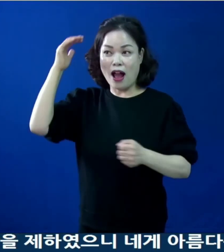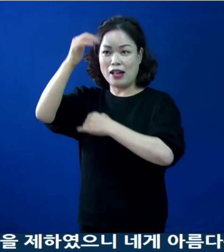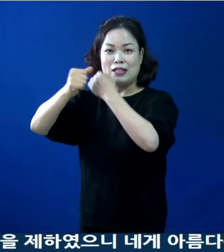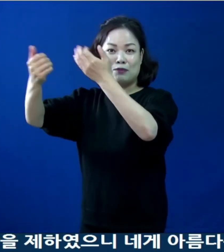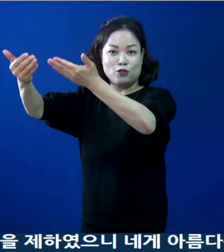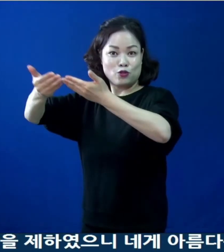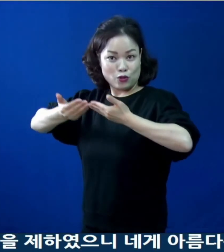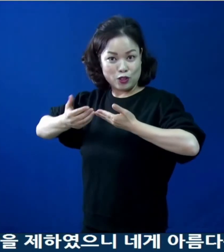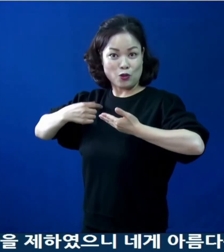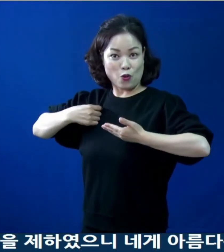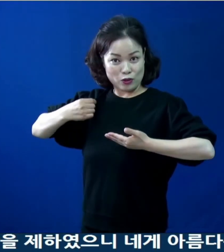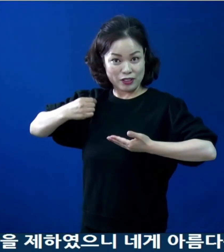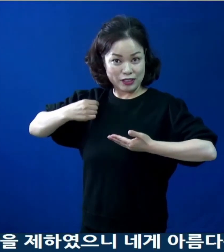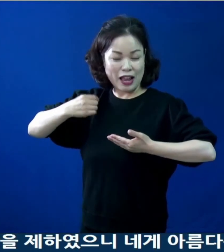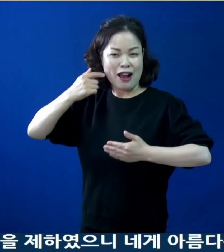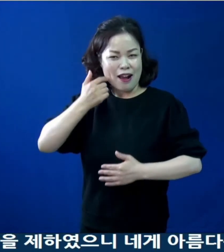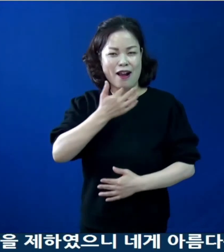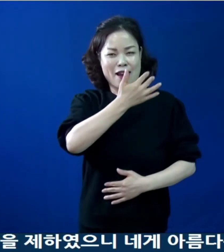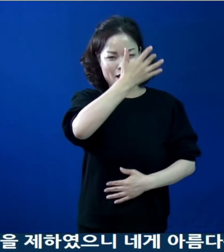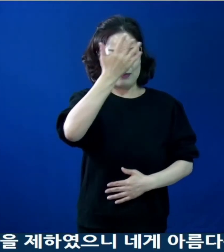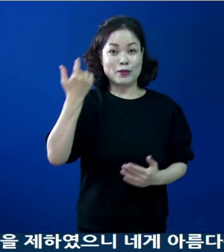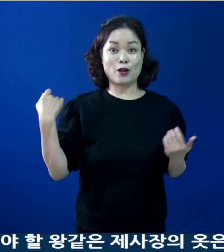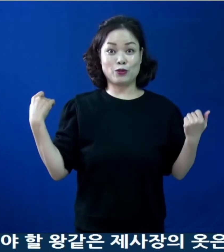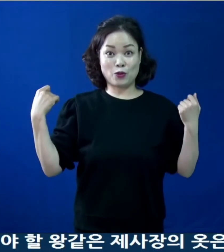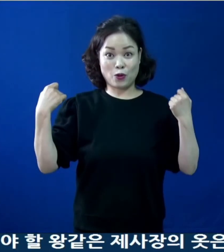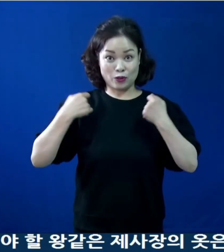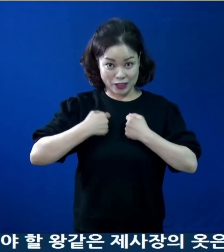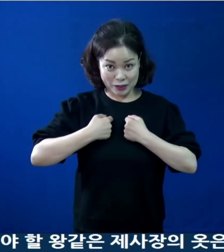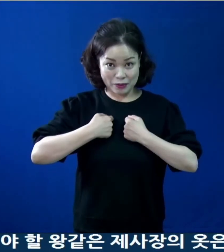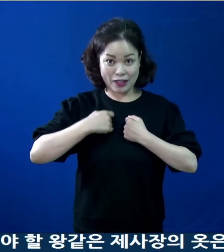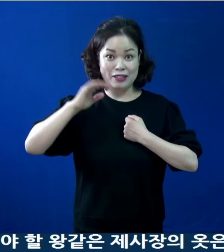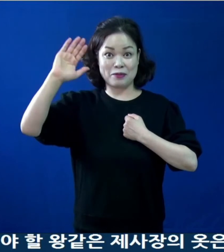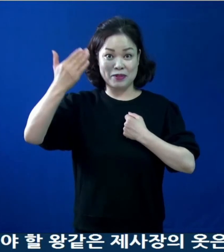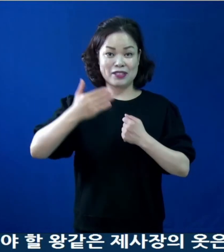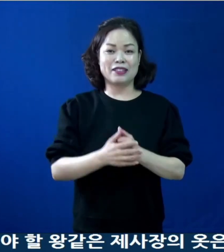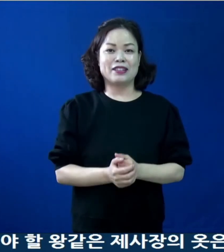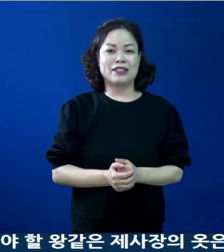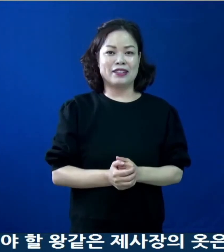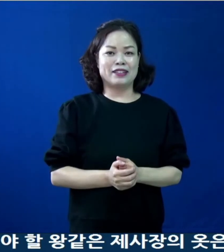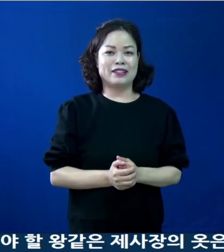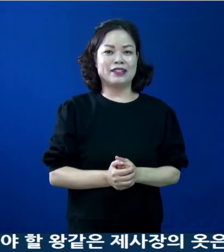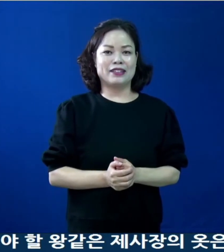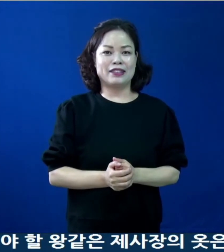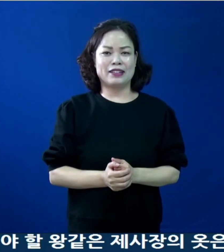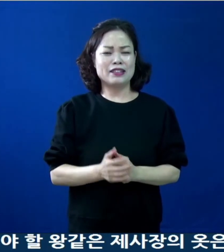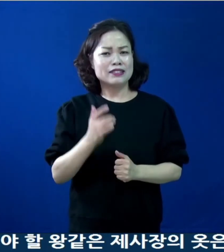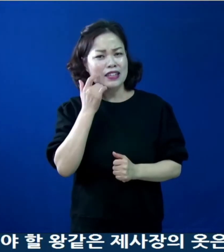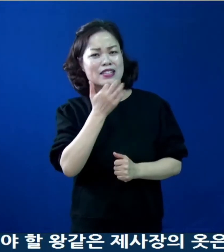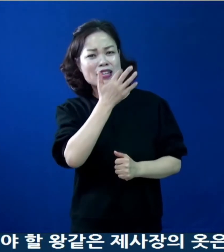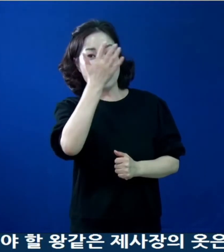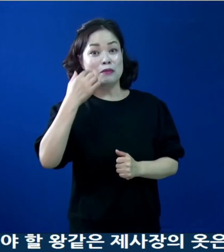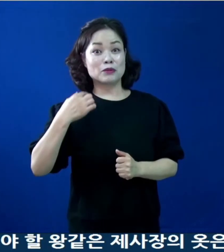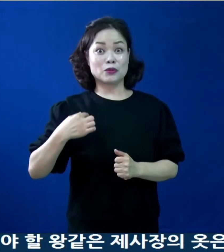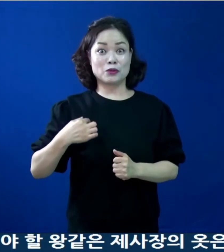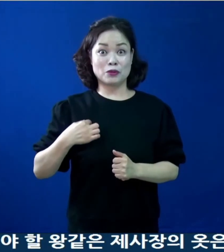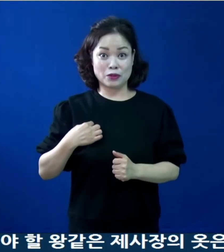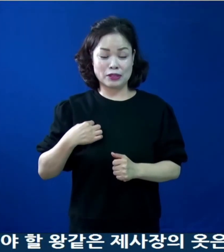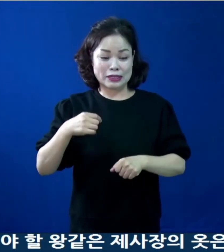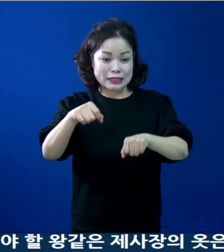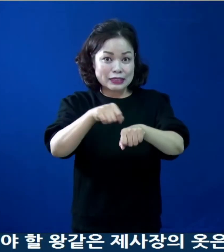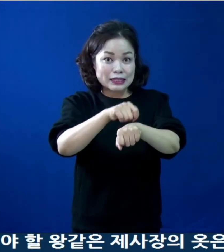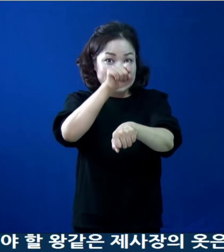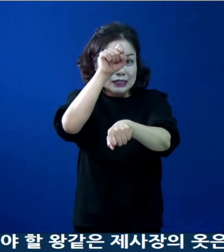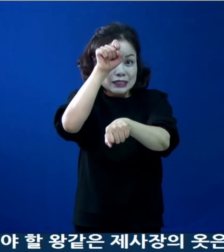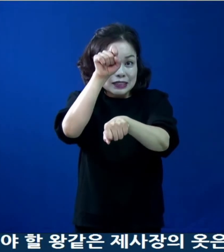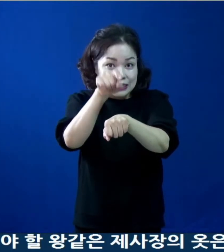입혀주시는 아름다운 옷을 입어야 하는 것이죠. 이 아름다운 옷의 특징을